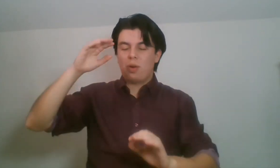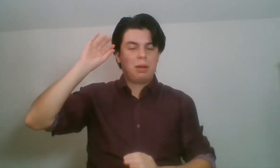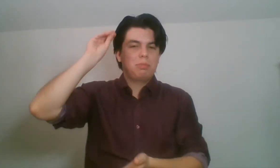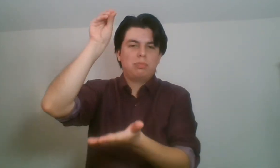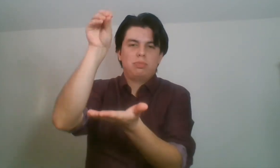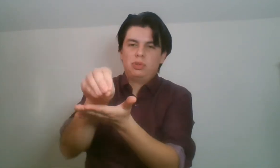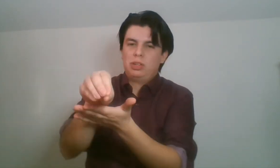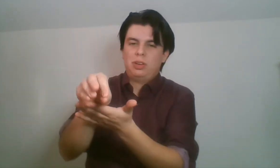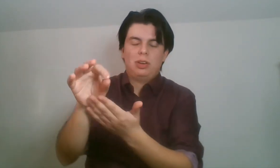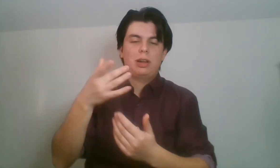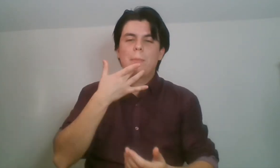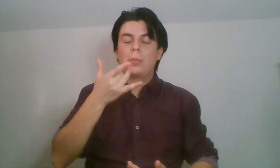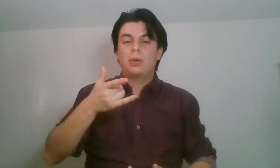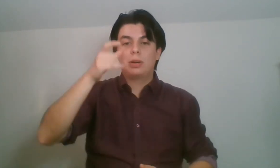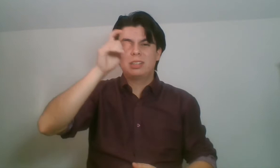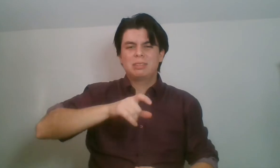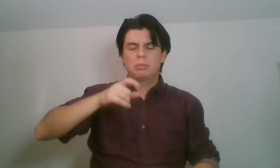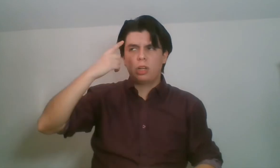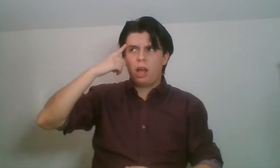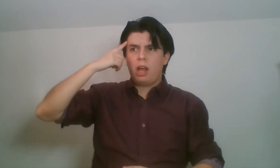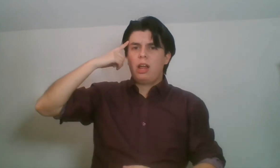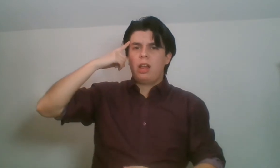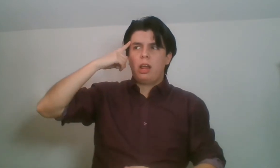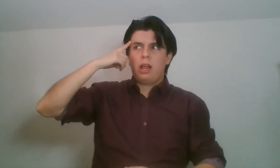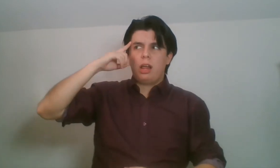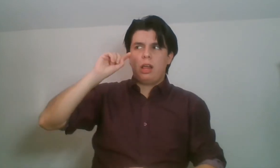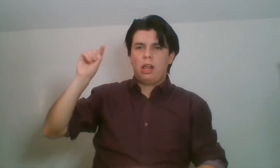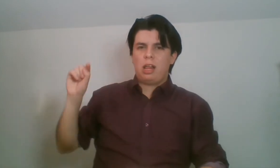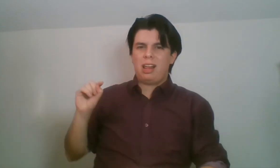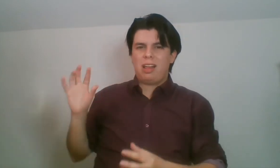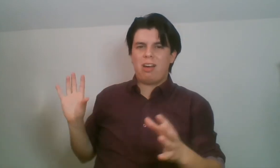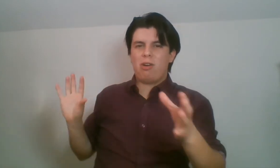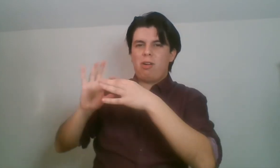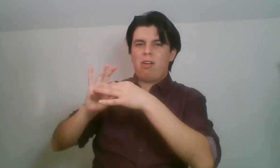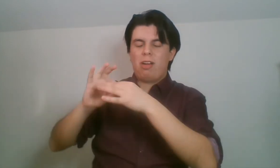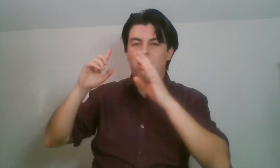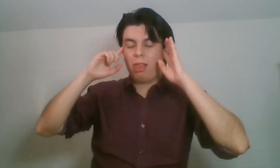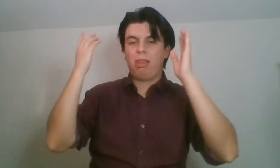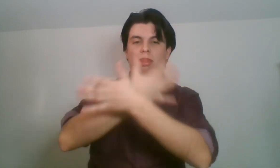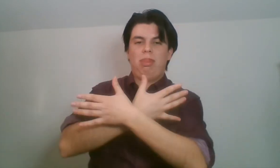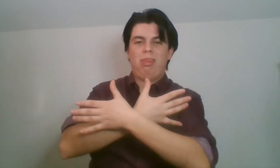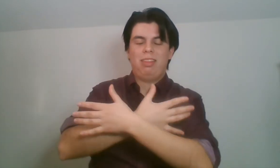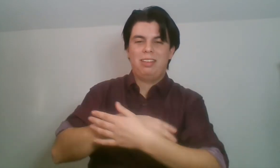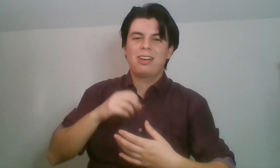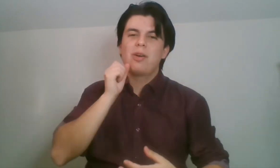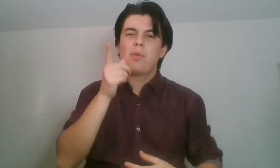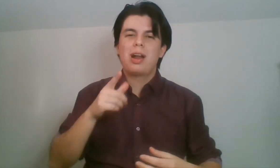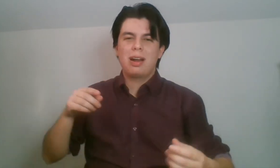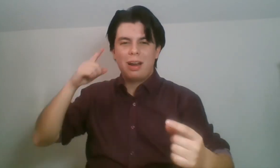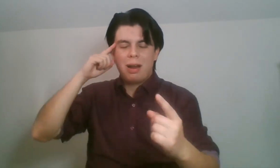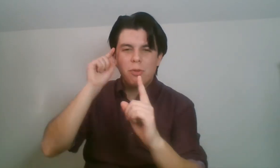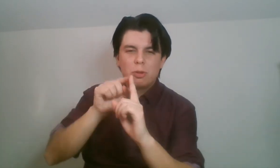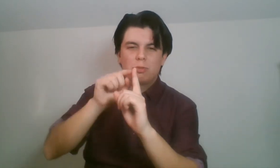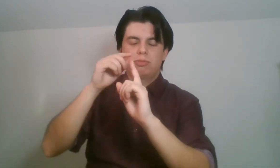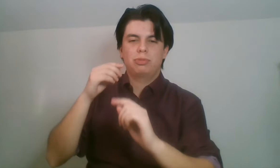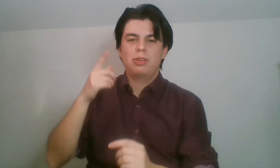colocada en el lugar para el lugar donde fue creada, porque se supuso en ese momento que se